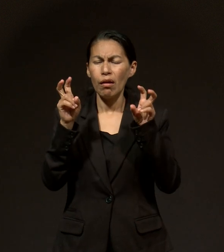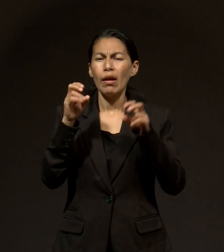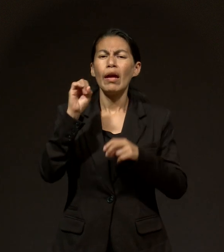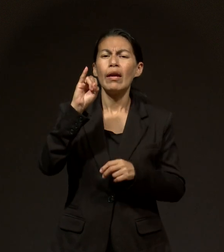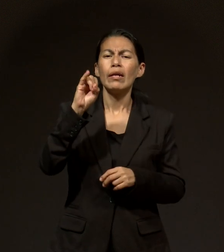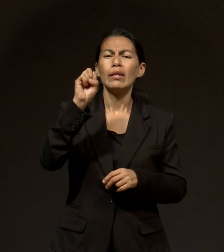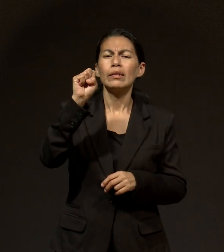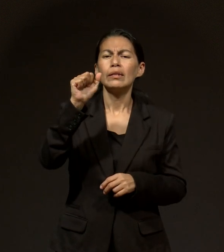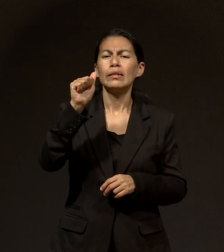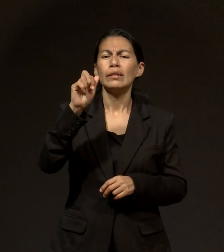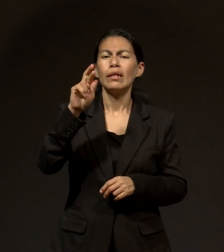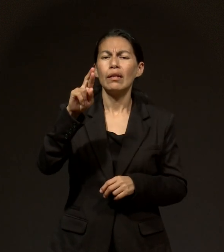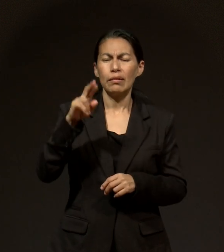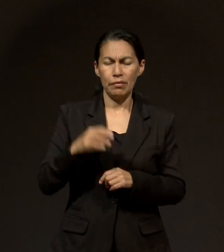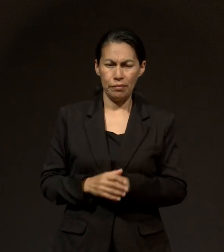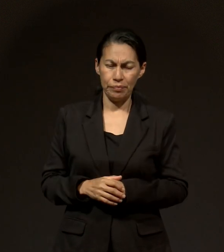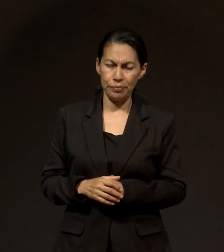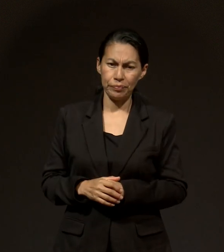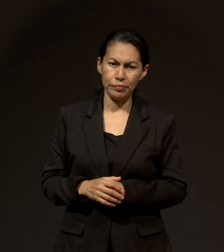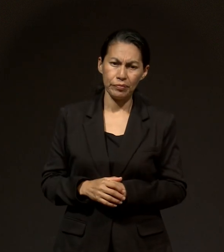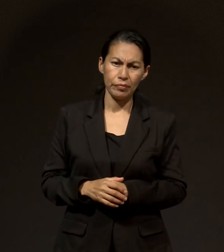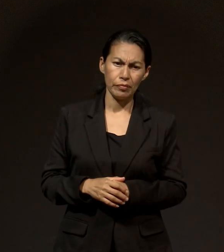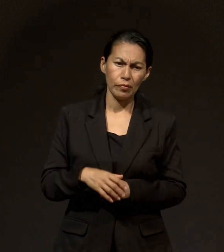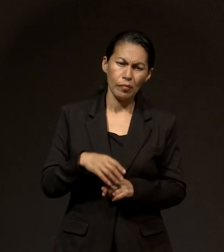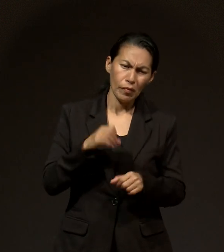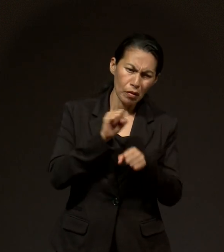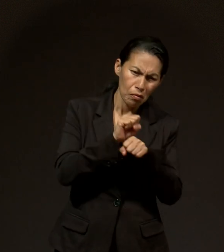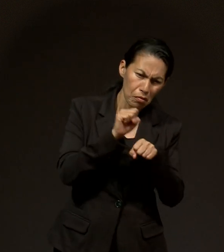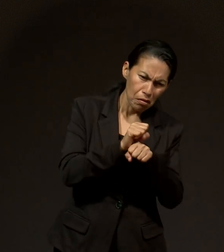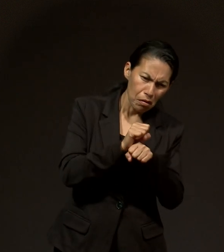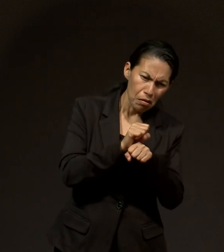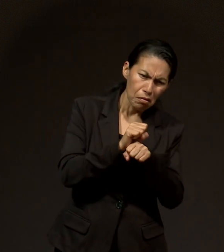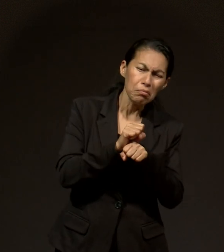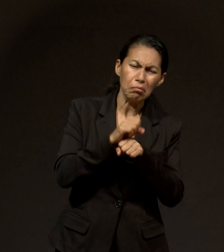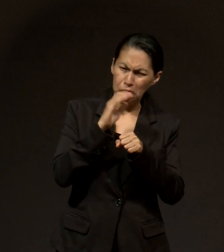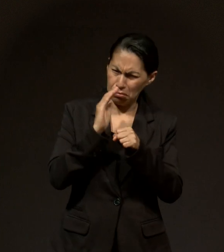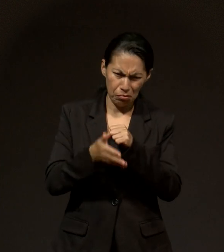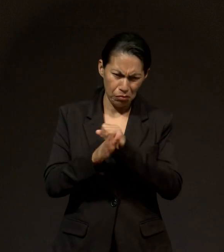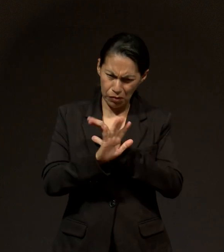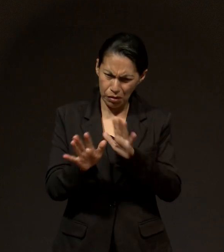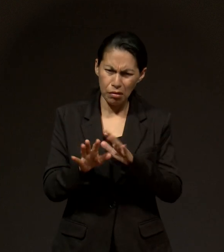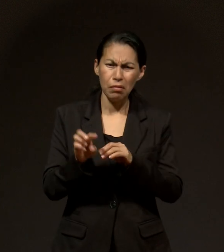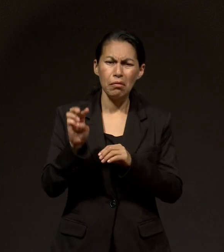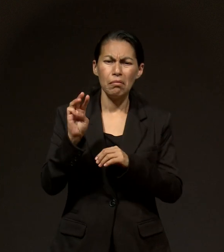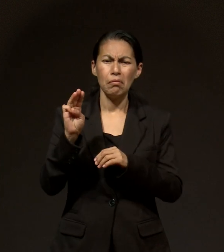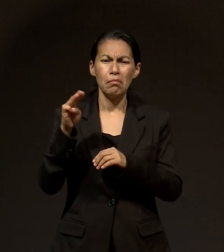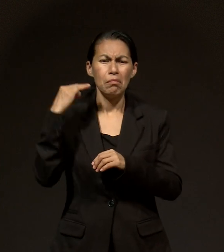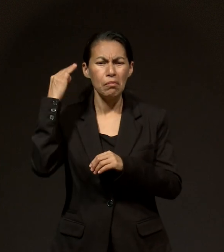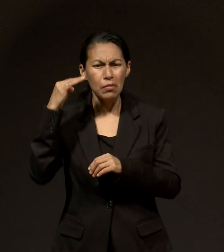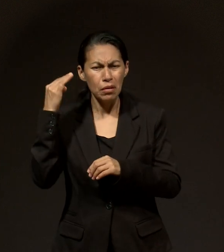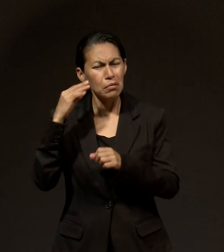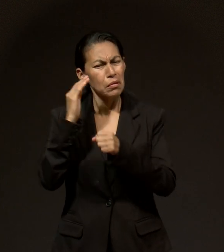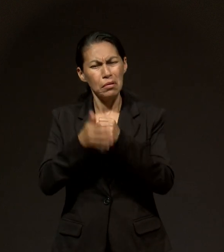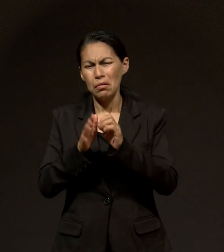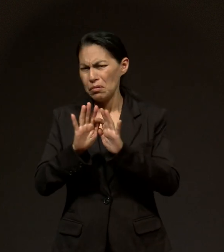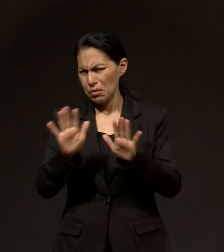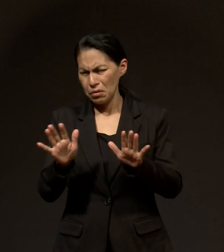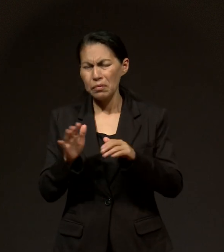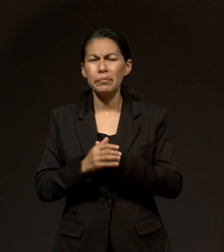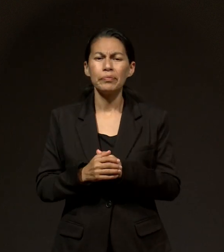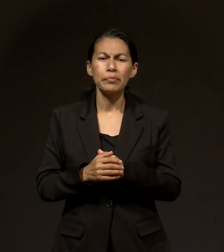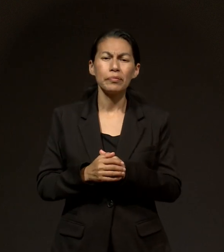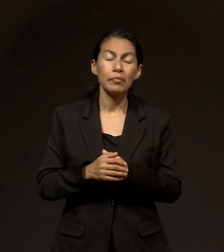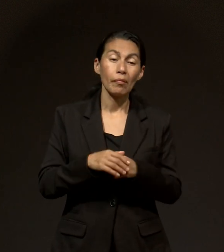bueno, empiezo la secundaria y termino la secundaria, todo muy bien, marcho, graduación, y yo, guau, todo